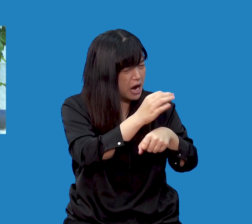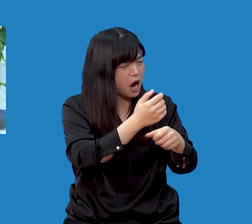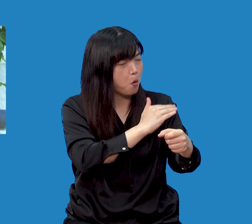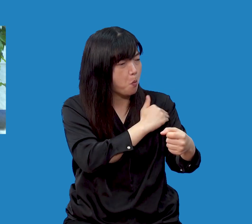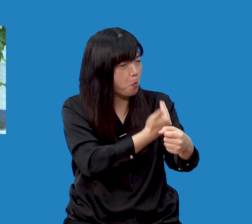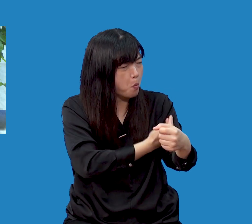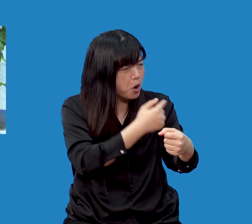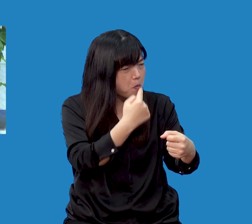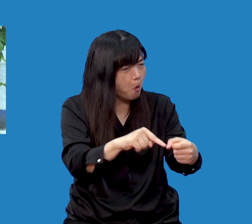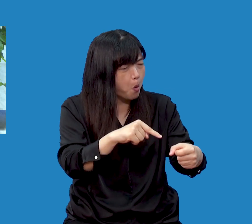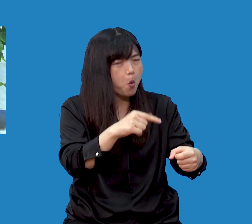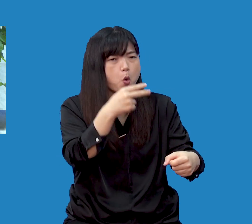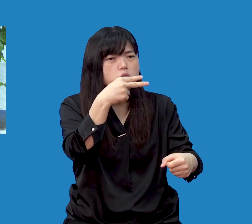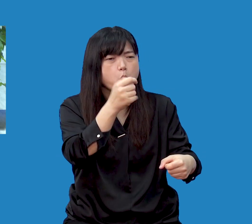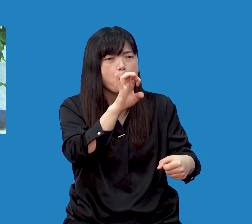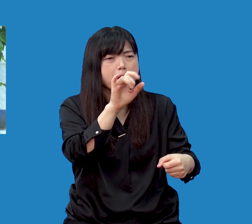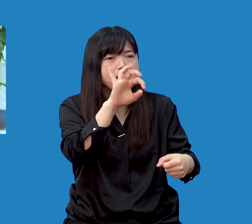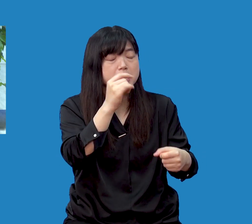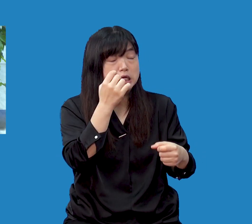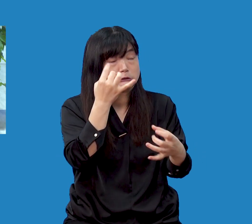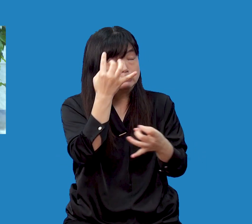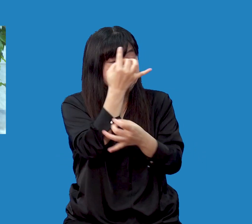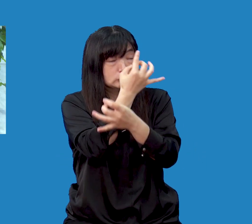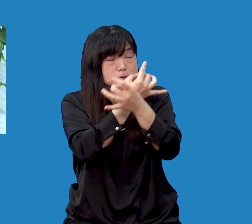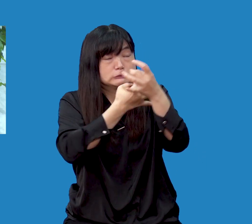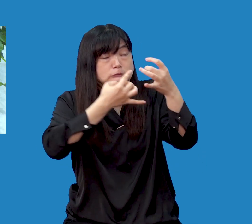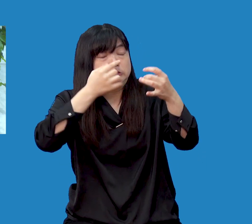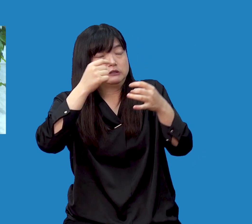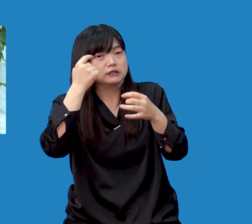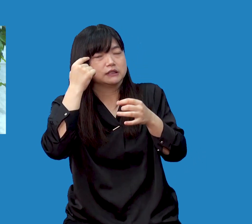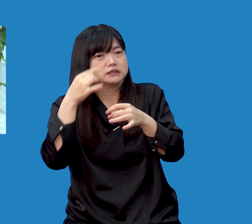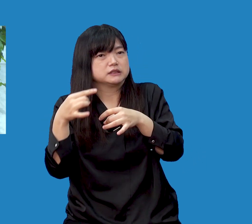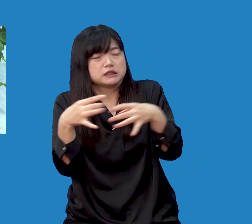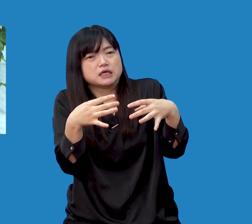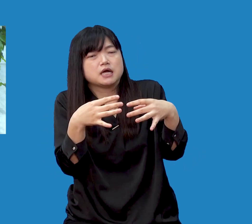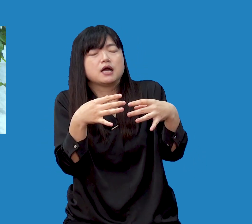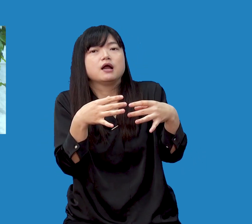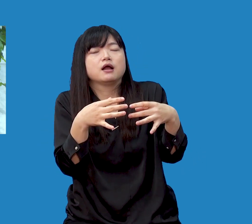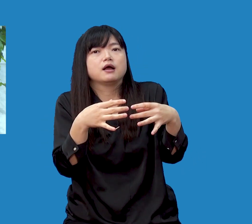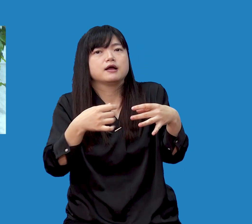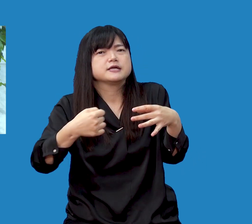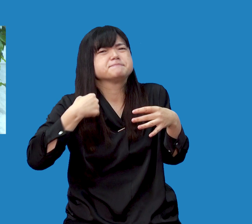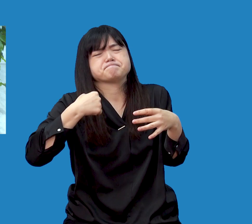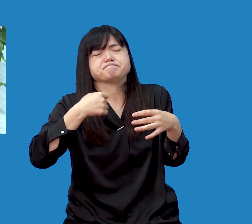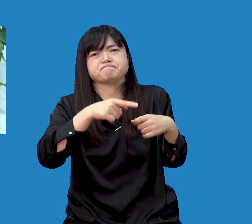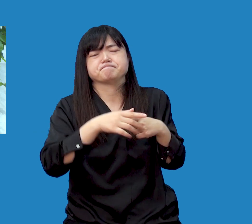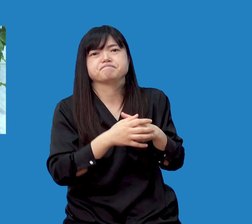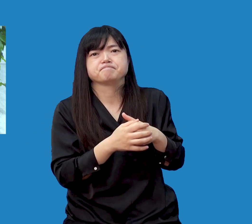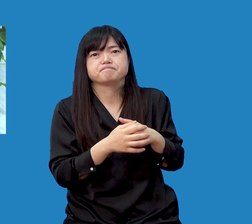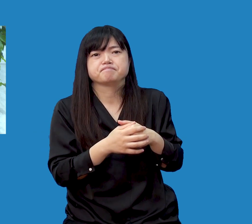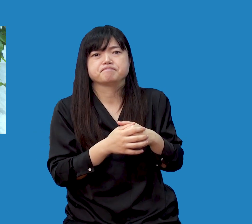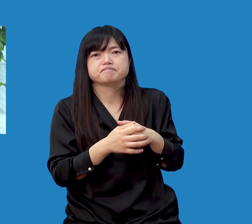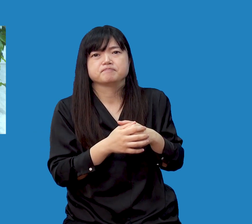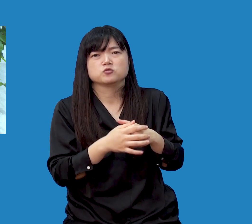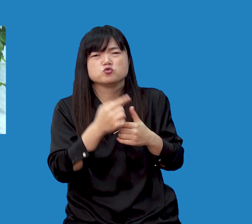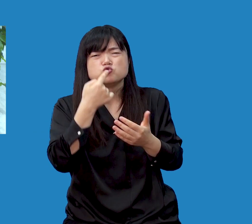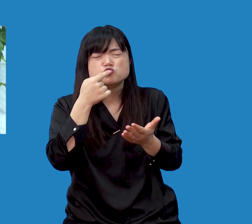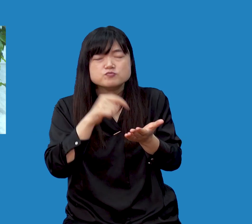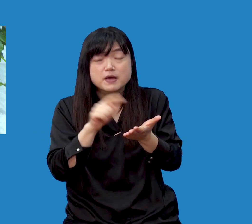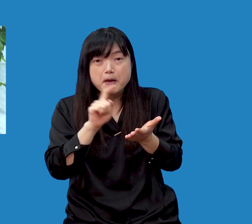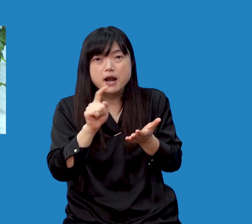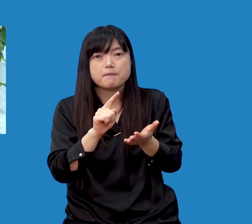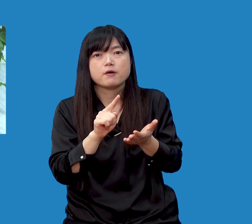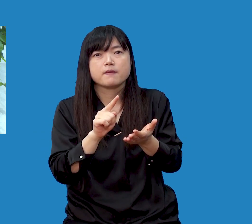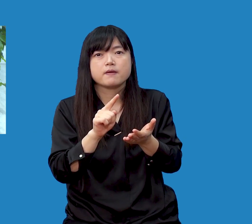것은 도파민을 촉진시키는 매우 강력한 약물이다. 흔히 우리가